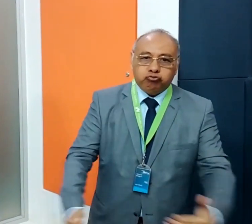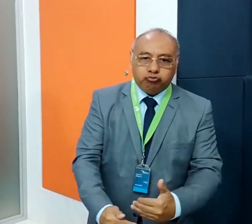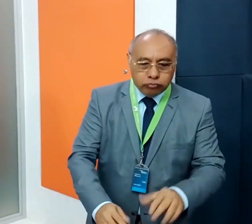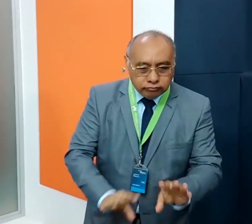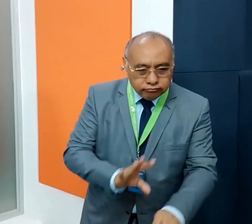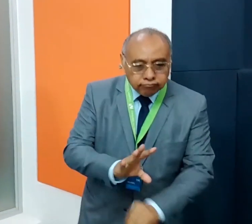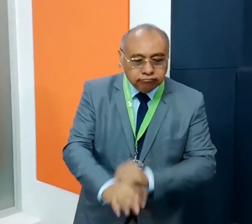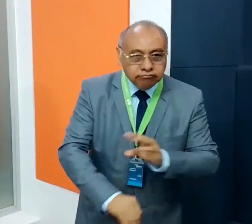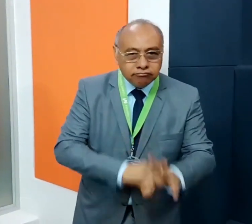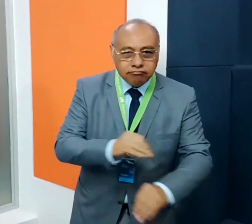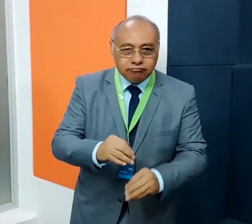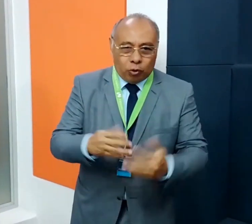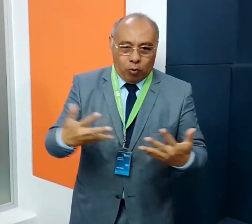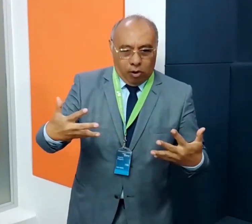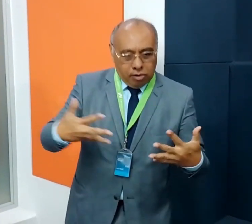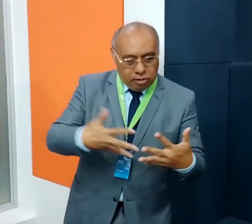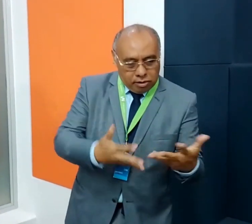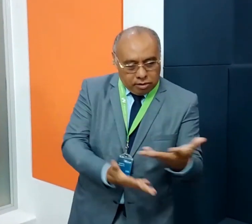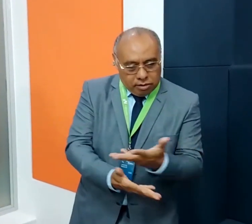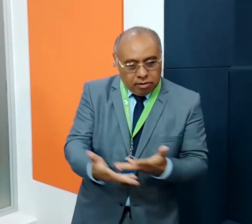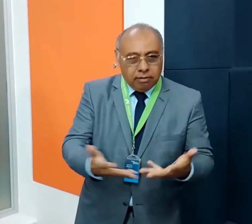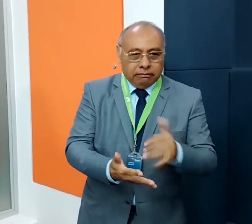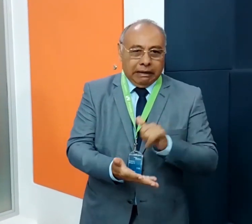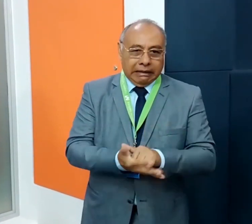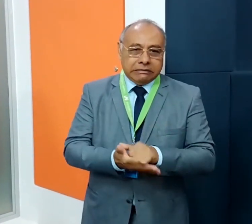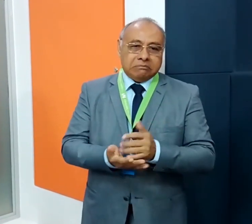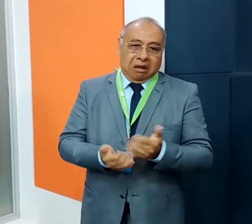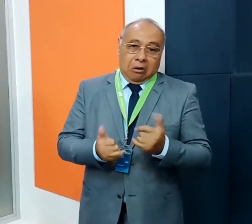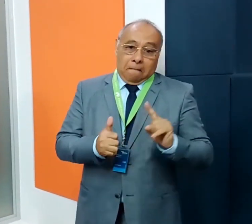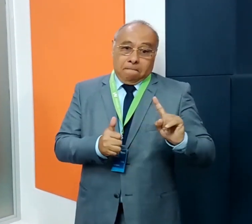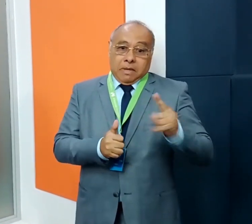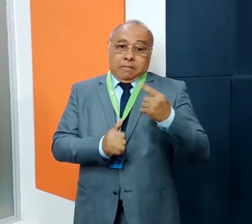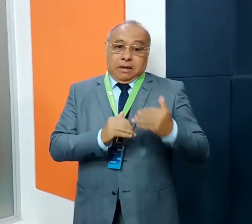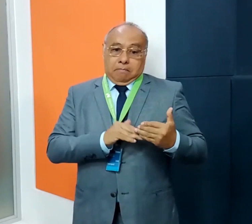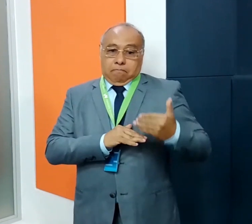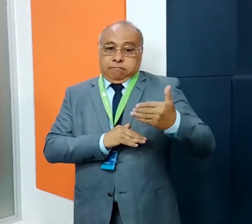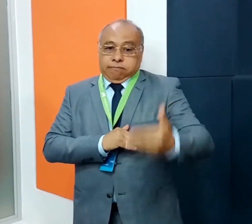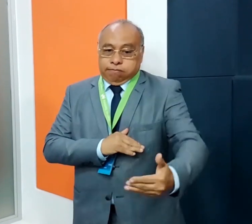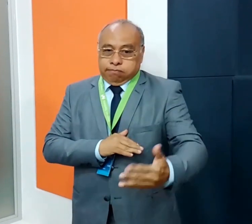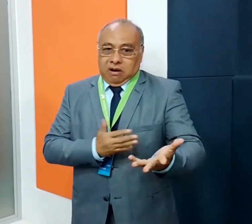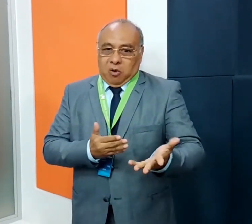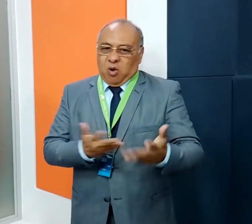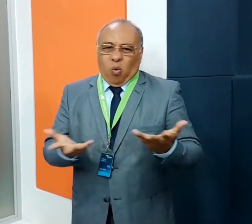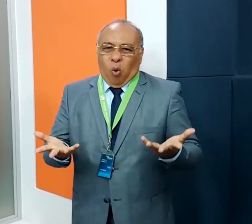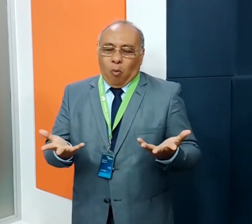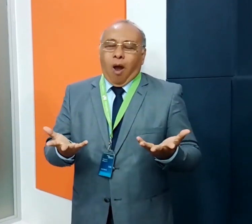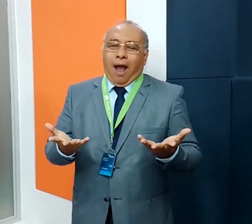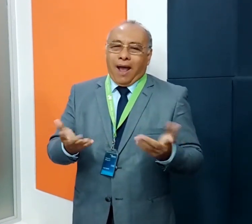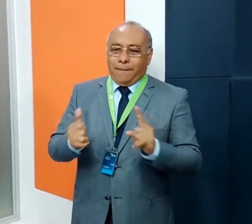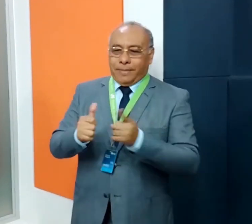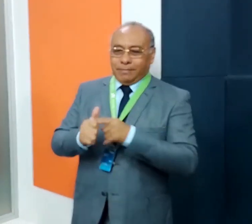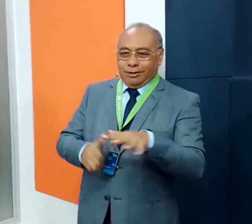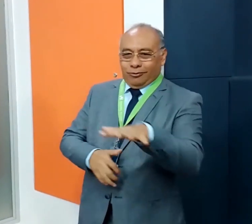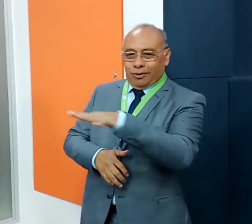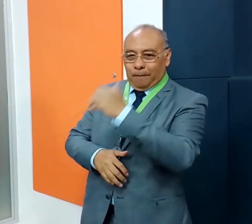con los ajustes pertinentes para su aprendizaje es por eso que empezamos con una primera etapa de este proyecto